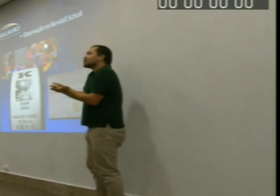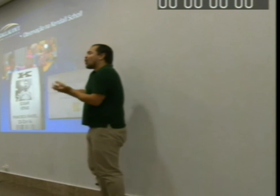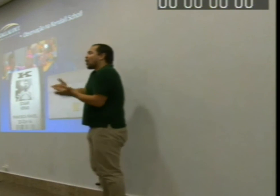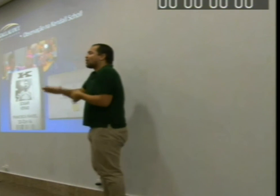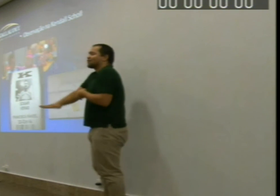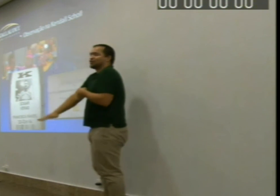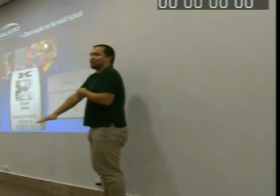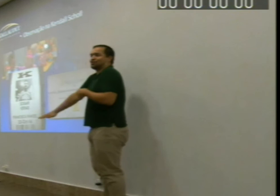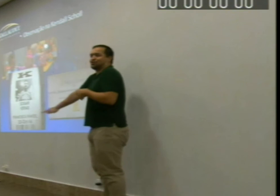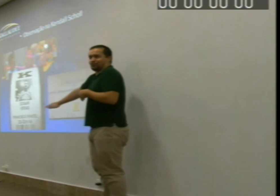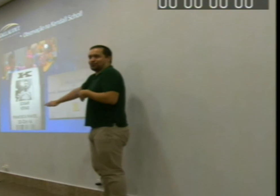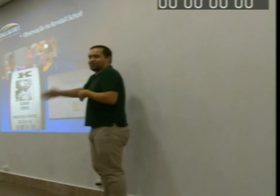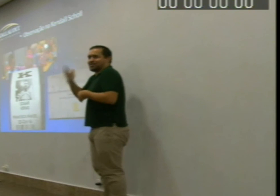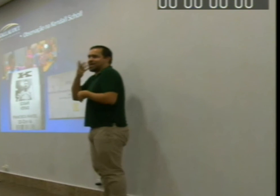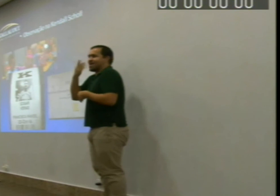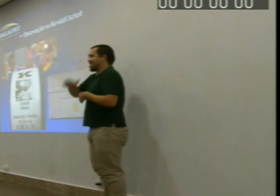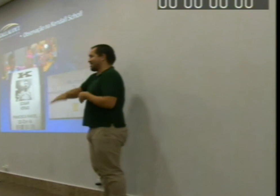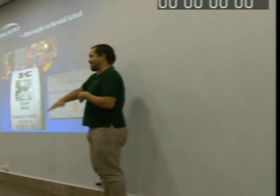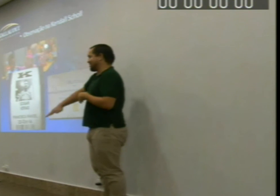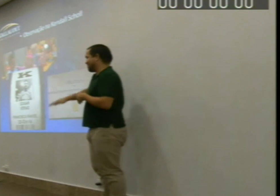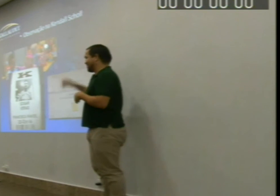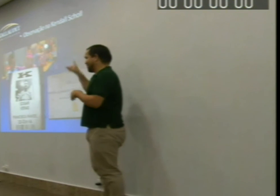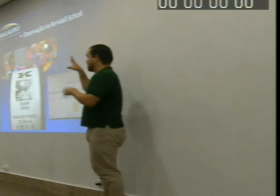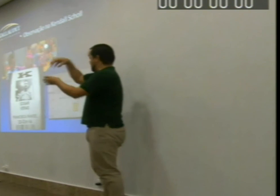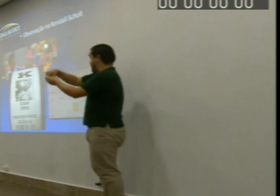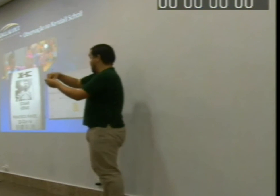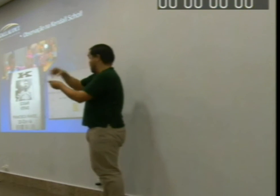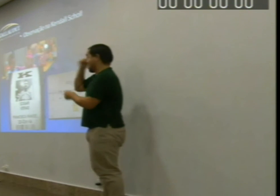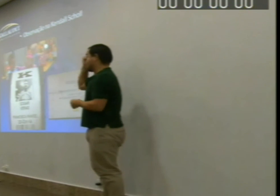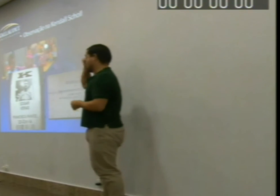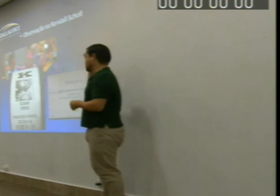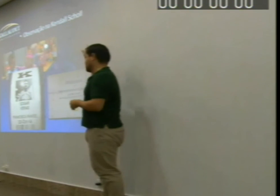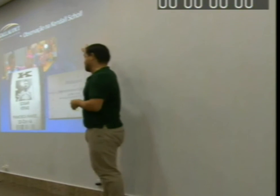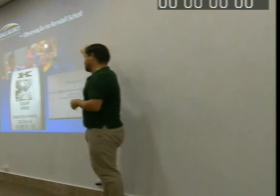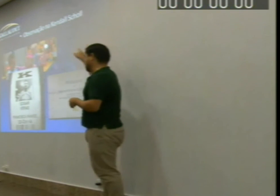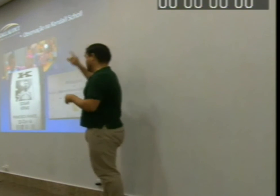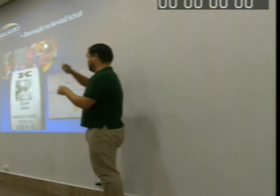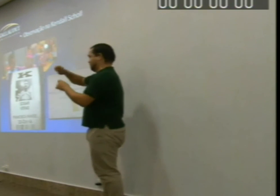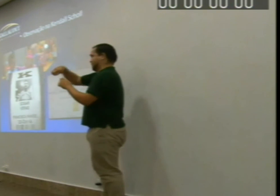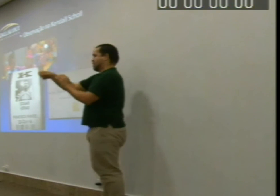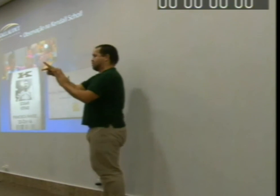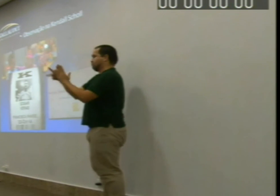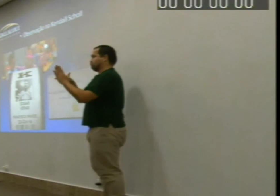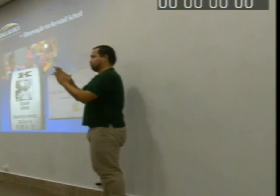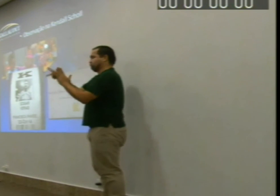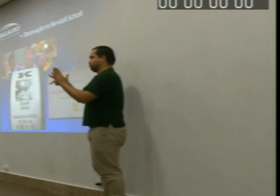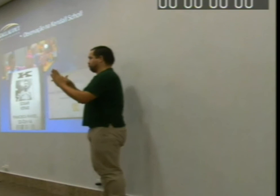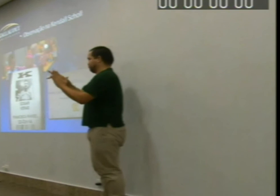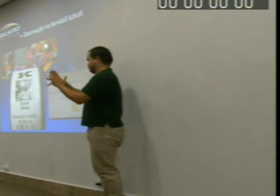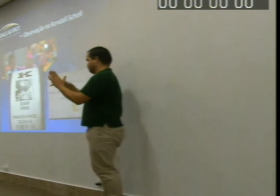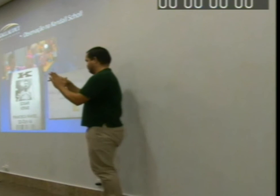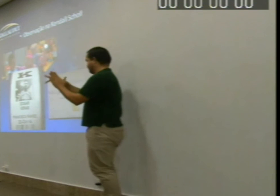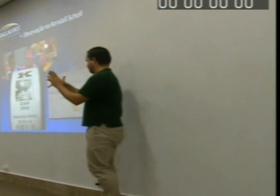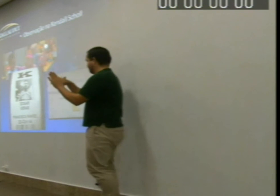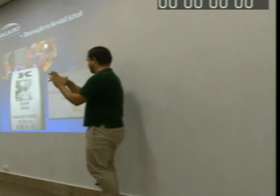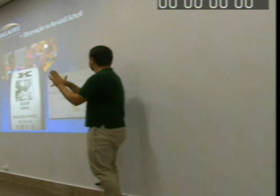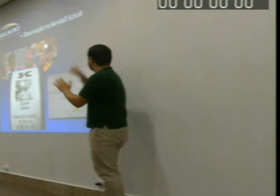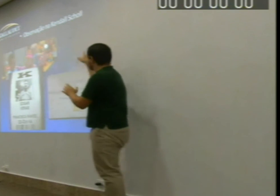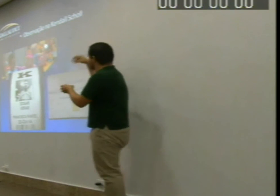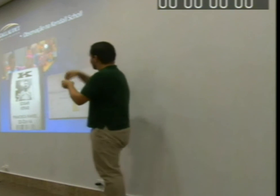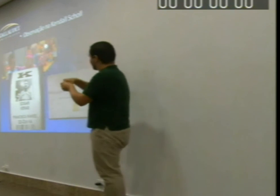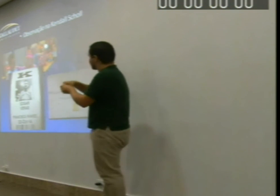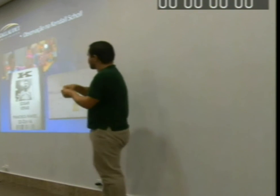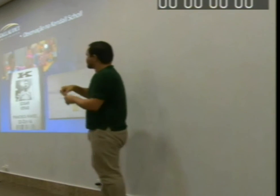escola infantil e escola de crianças né que também é dentro da galal o sinal é esse